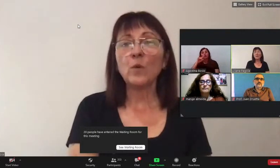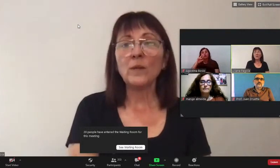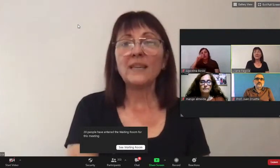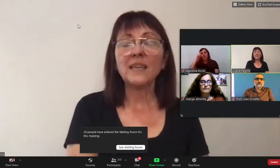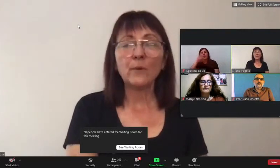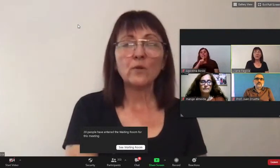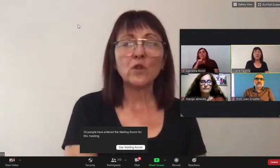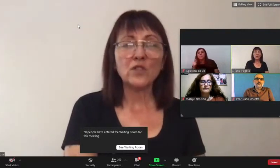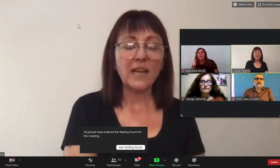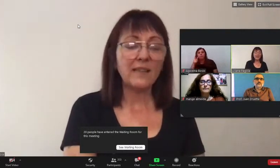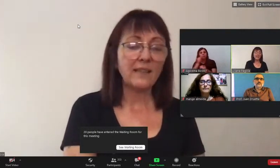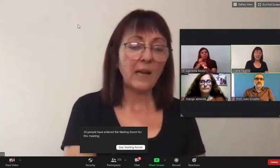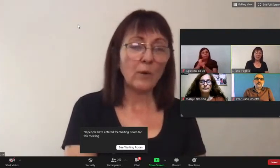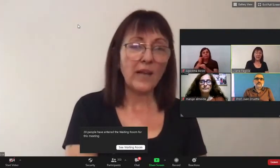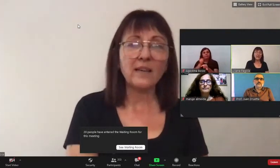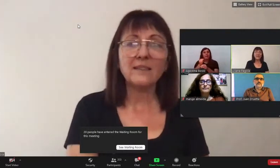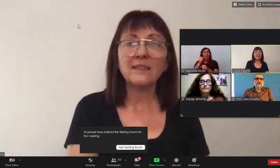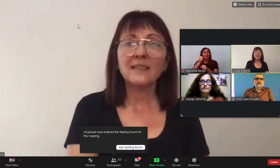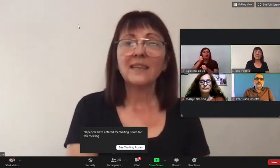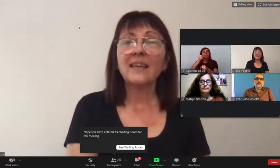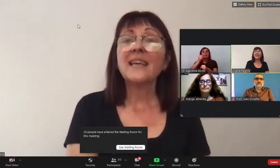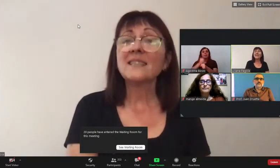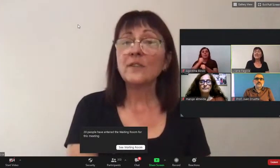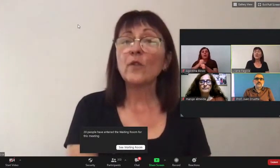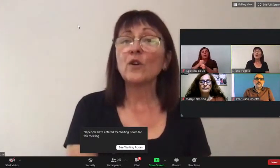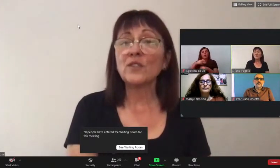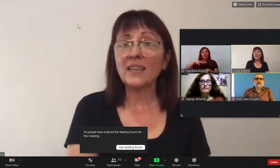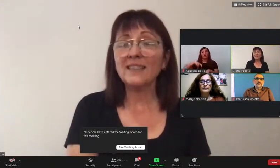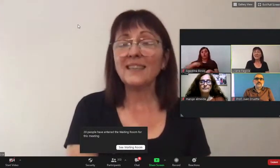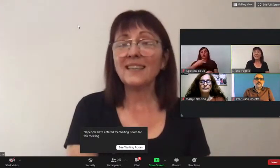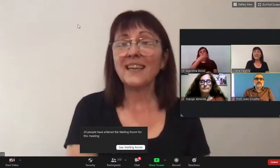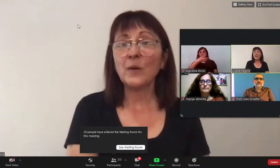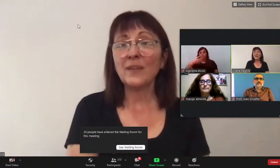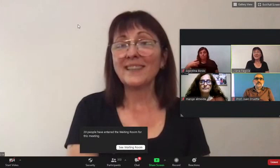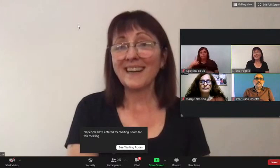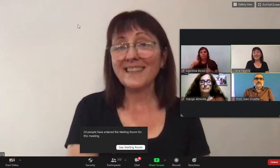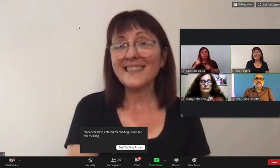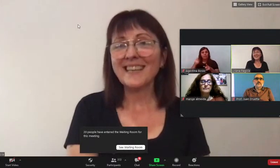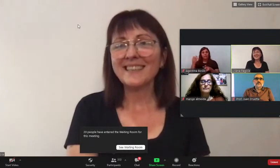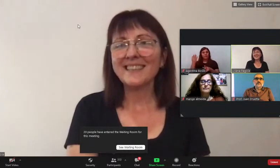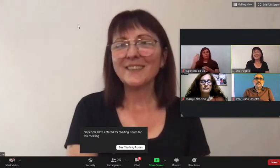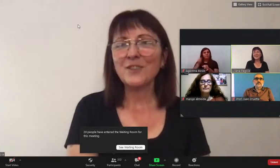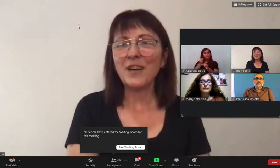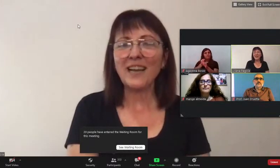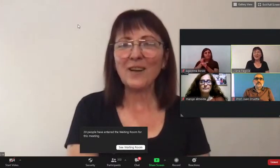de la Facultad de Trabajo Social de la UNER, que ha sido docente en nuestra